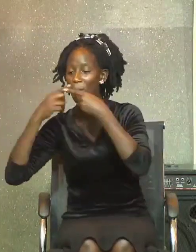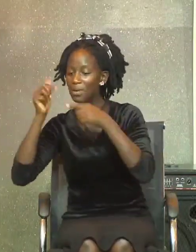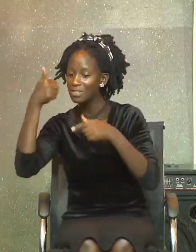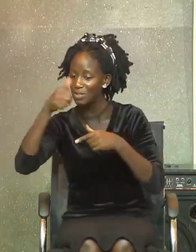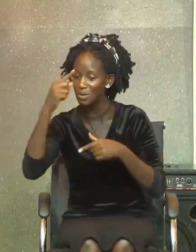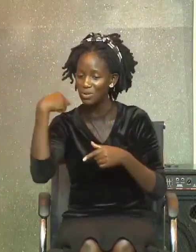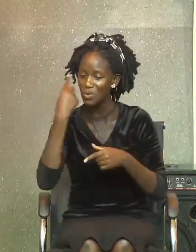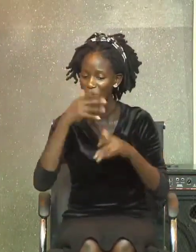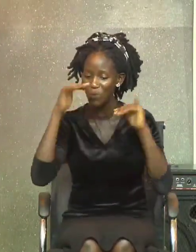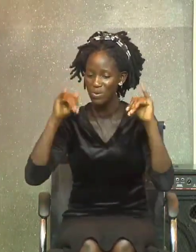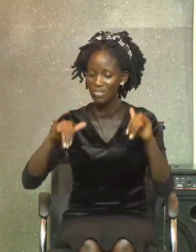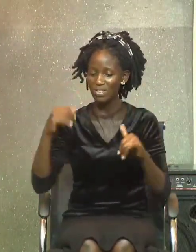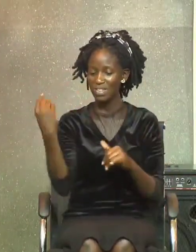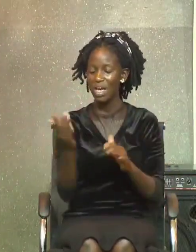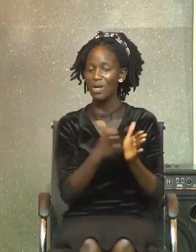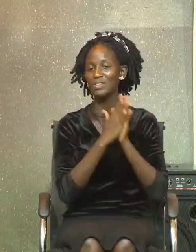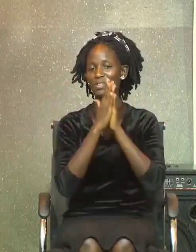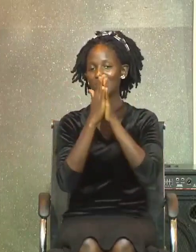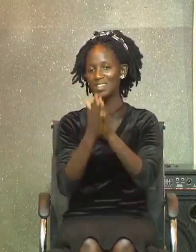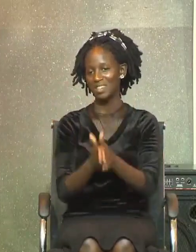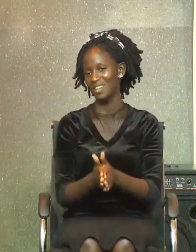ffekka